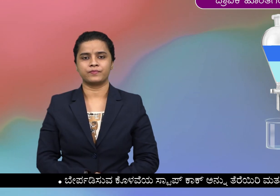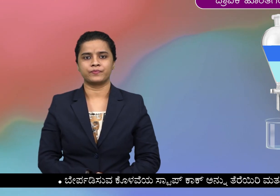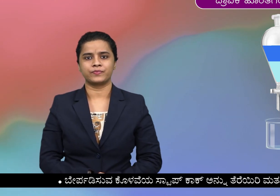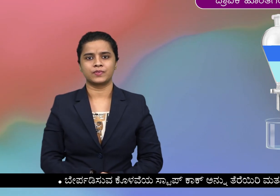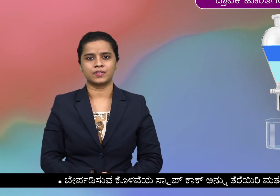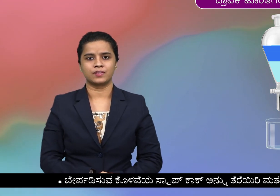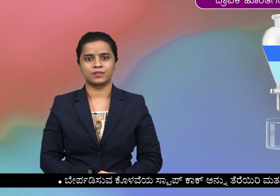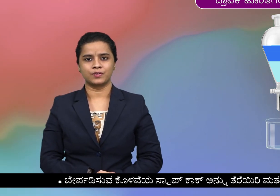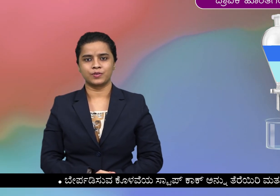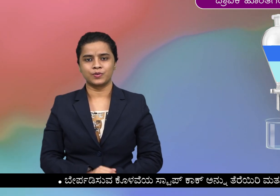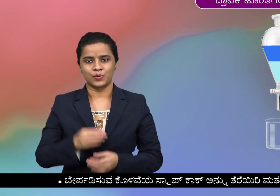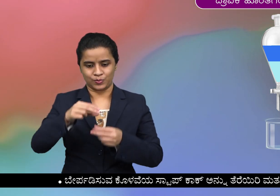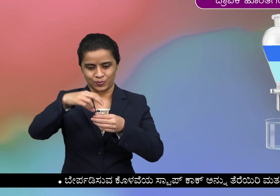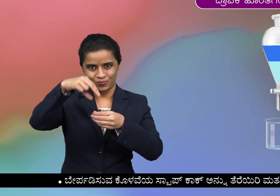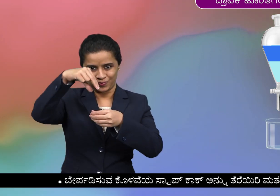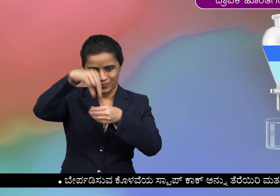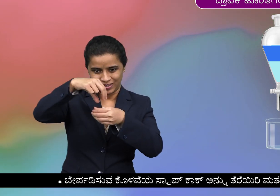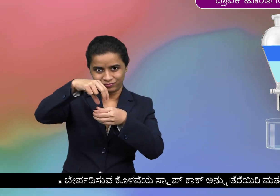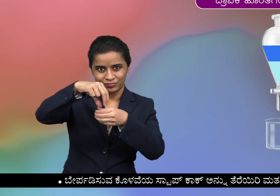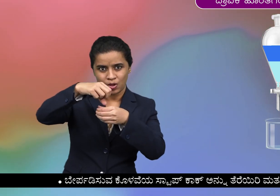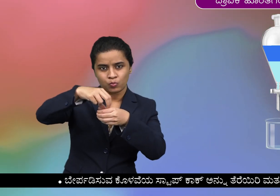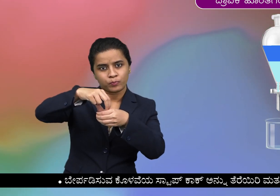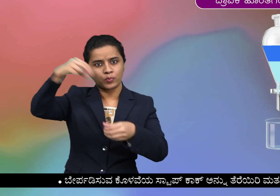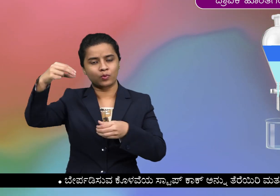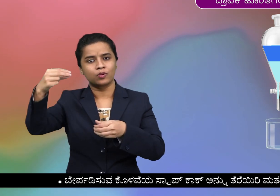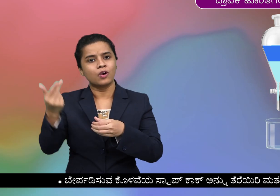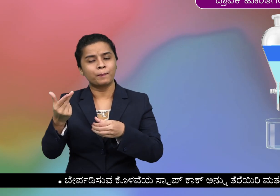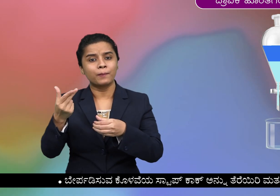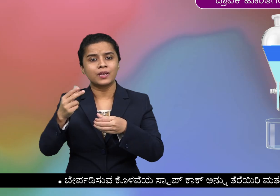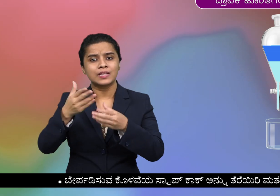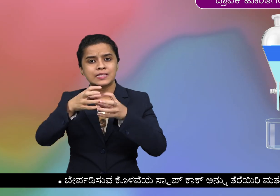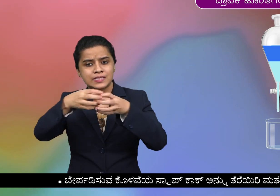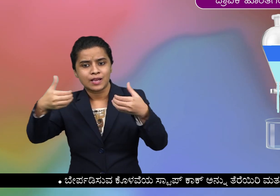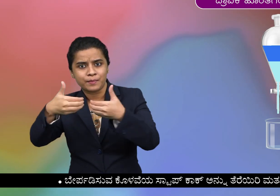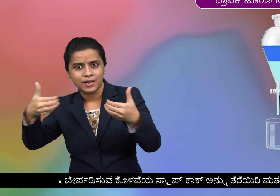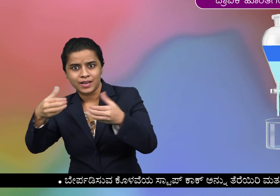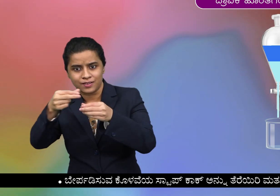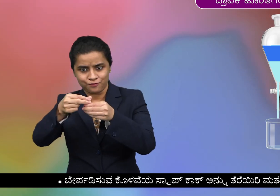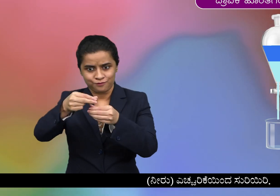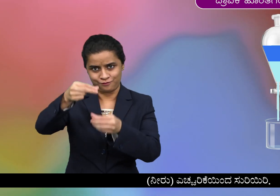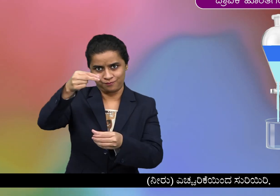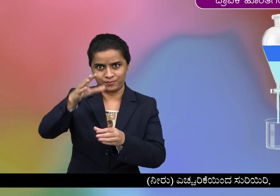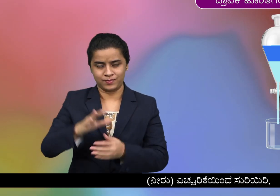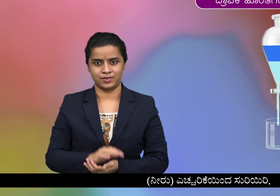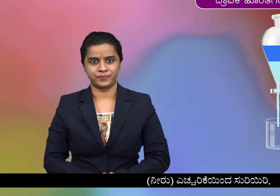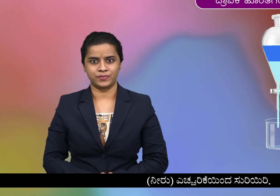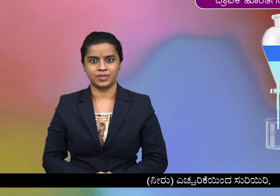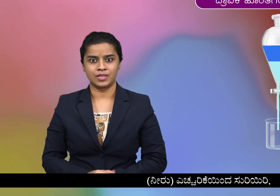ಬೇರ್ಪಡಿಸುವ ಕೊಳವೆಯ ಸ್ಟಾಪ್ ಕಾಕ್ ಅನ್ನು ತೆರೆಯಿರಿ ಮತ್ತು ಕೆಳಗಿನ ಪದರವನ್ನು ನೀರು ಎಚ್ಚರಿಕೆಯಿಂದ